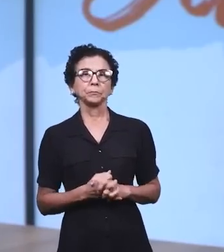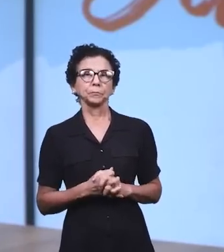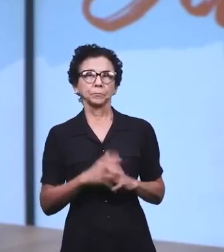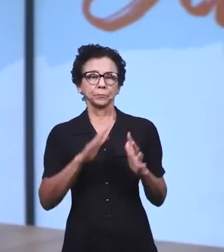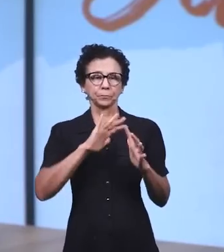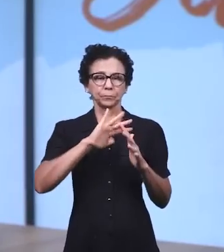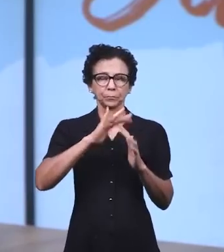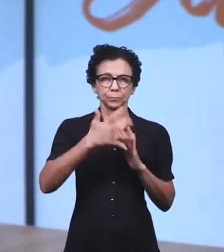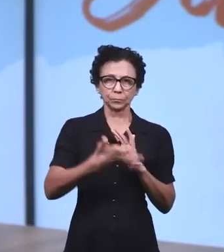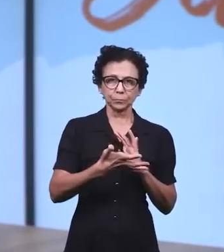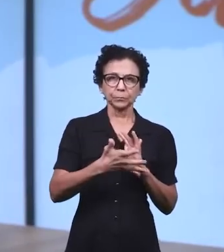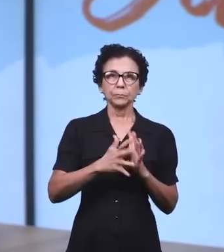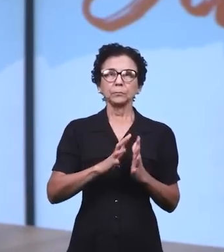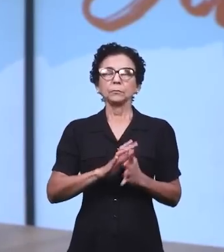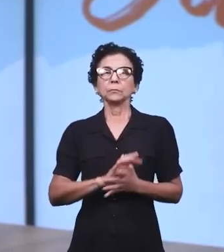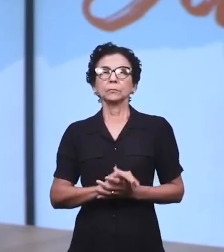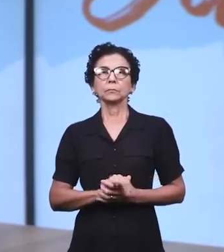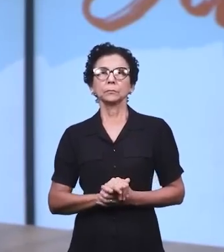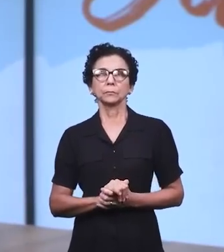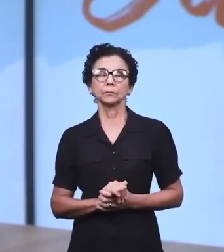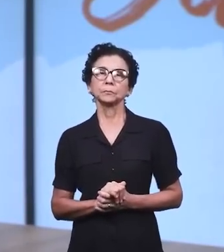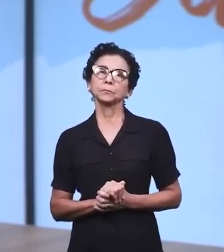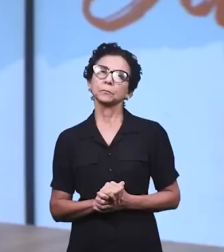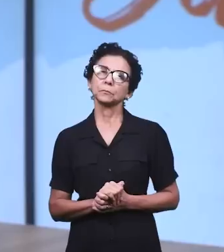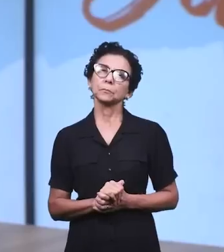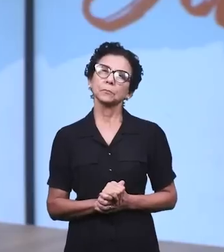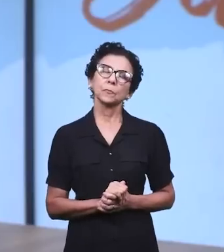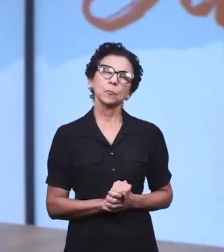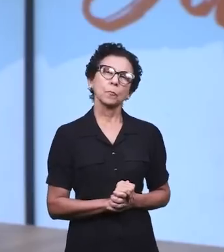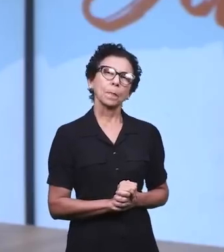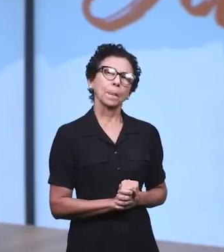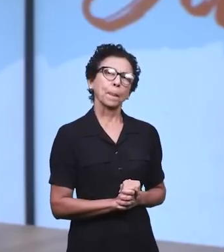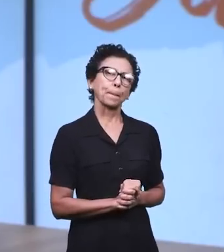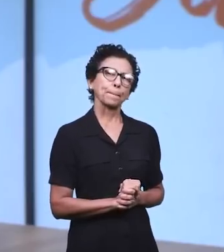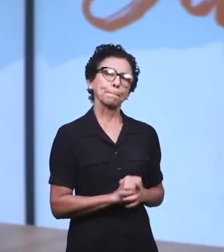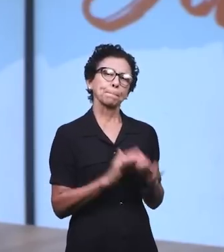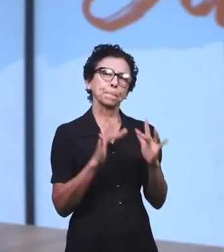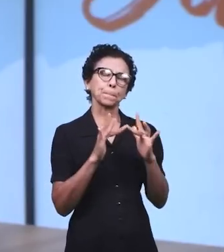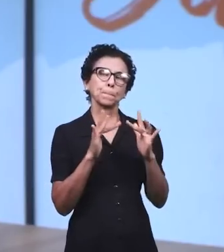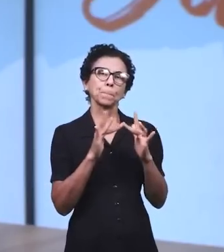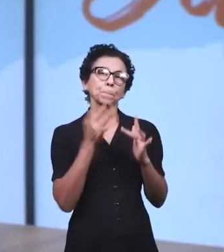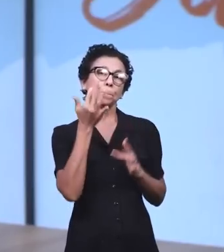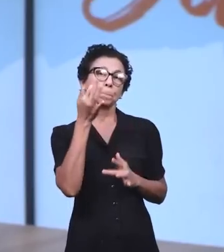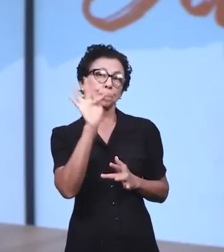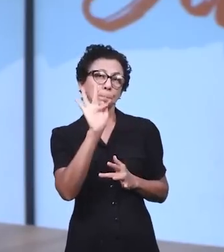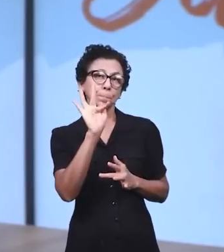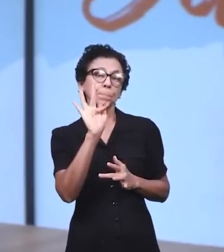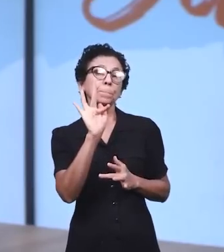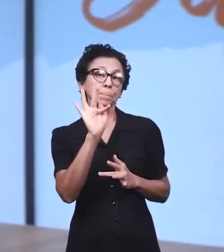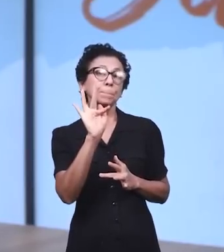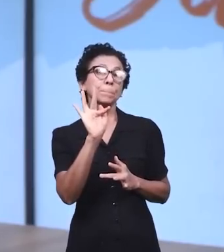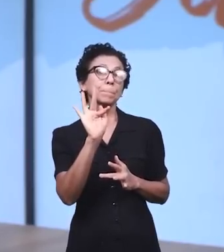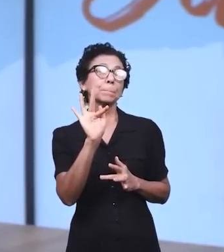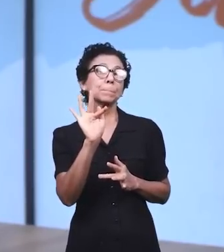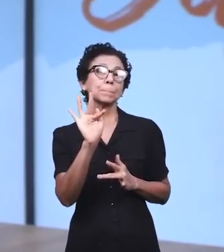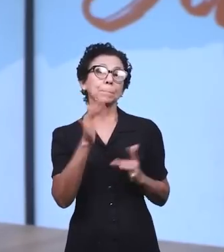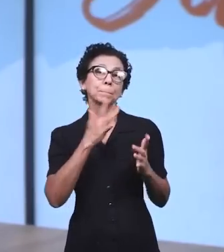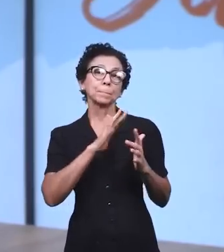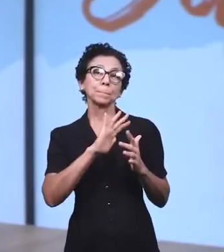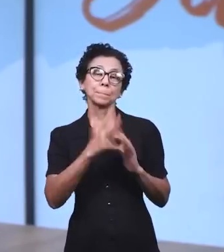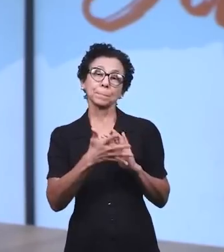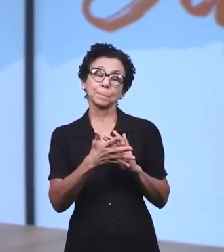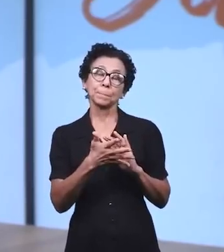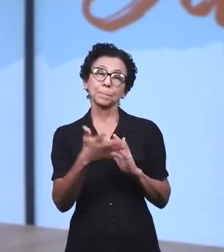de sinais, ela teve a raiz na língua francesa de sinais, né? Então, a gramática de Libras, ela se